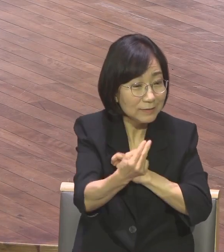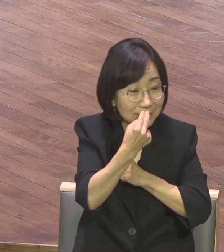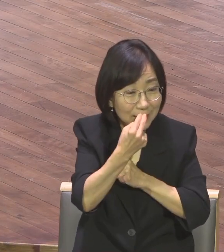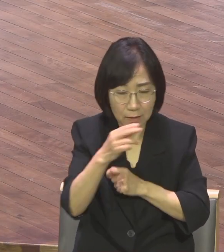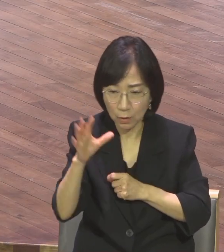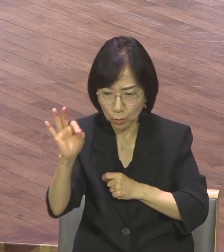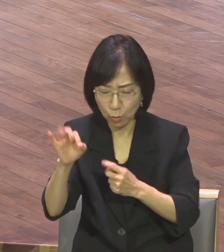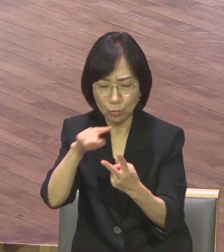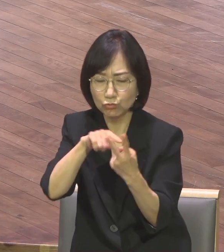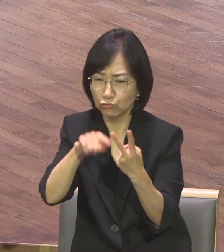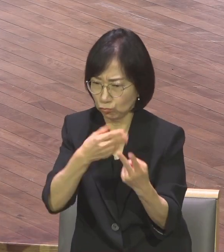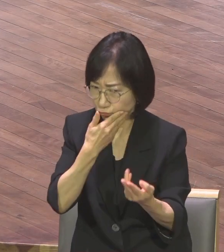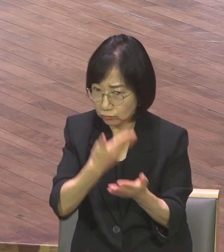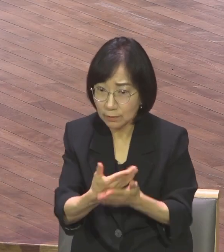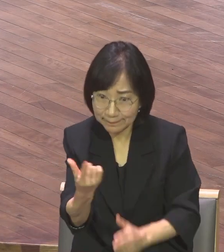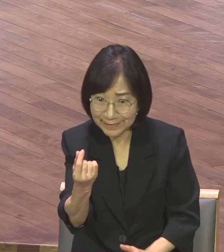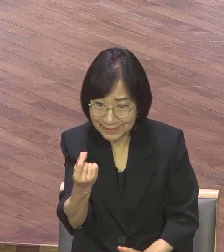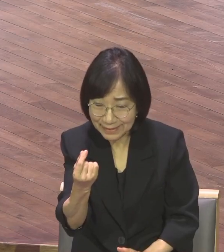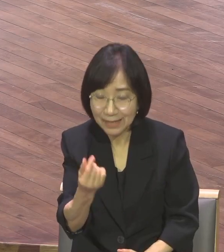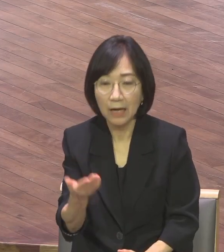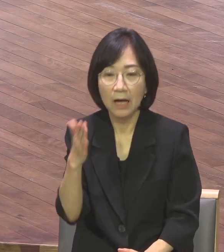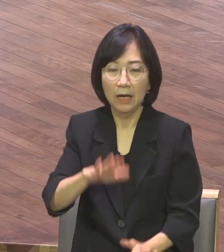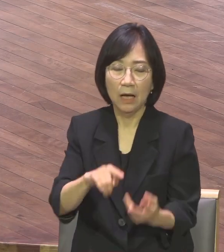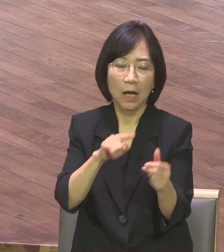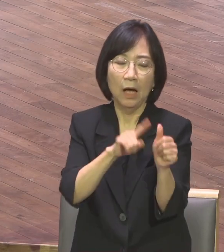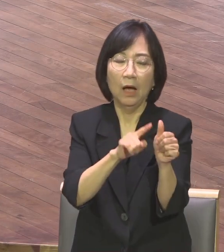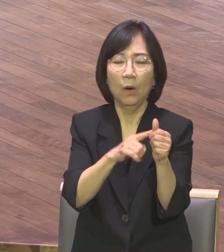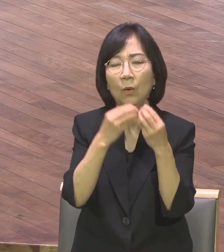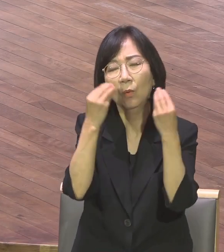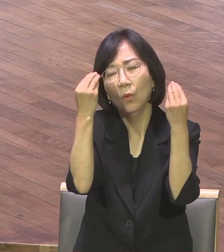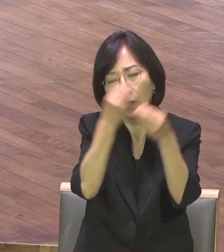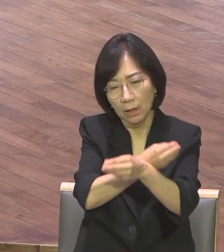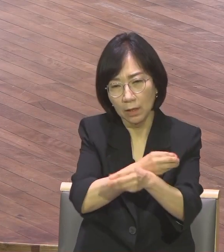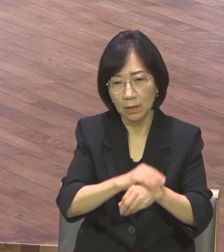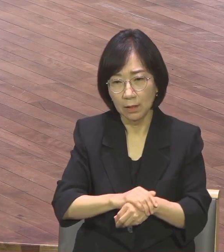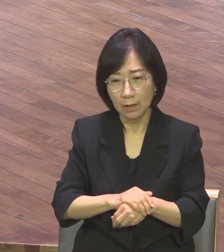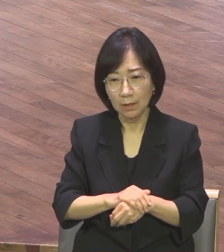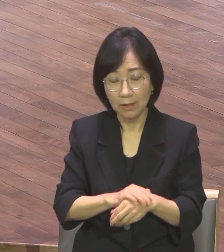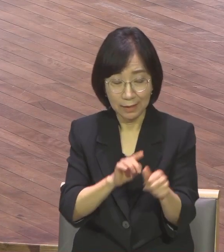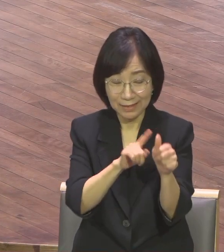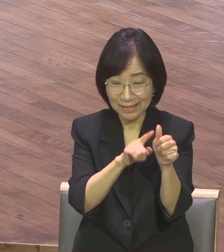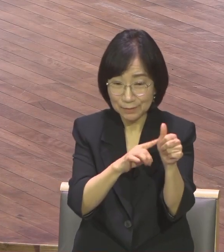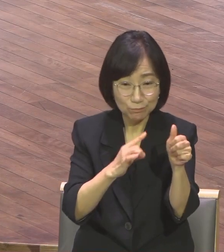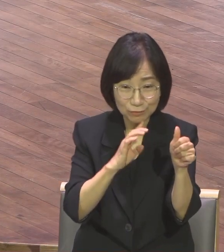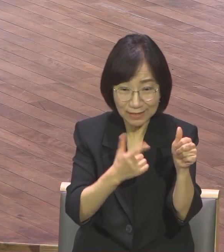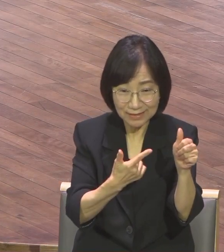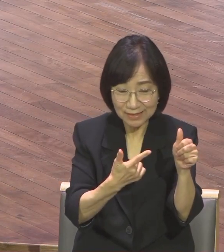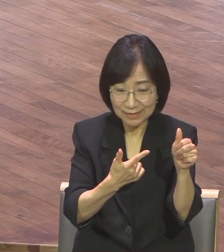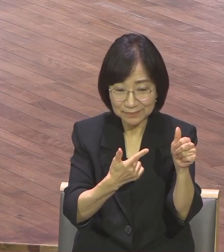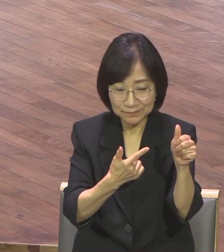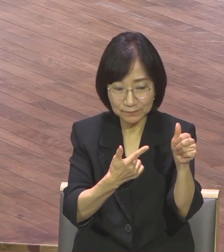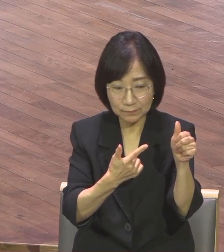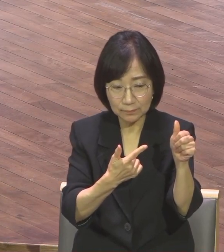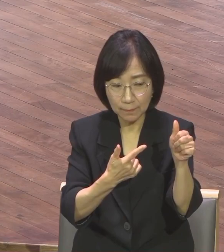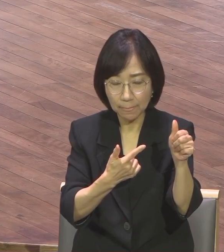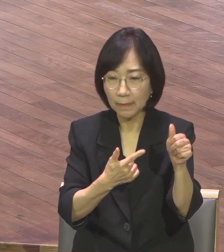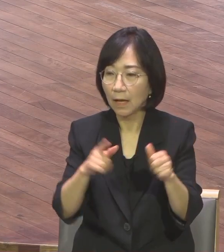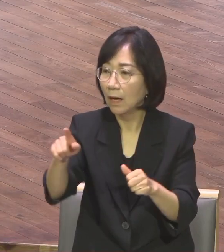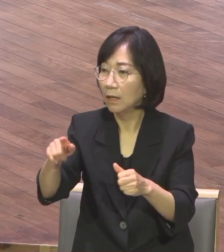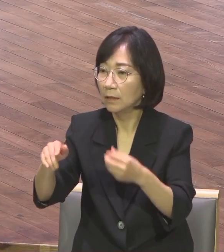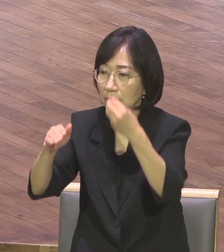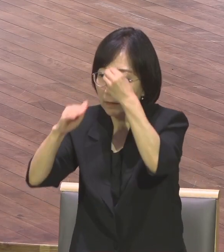물질. 이 두 부분은 이 사람뿐만 아니라 사단이요,